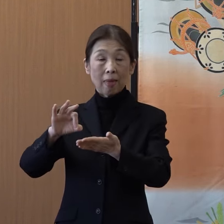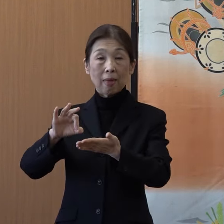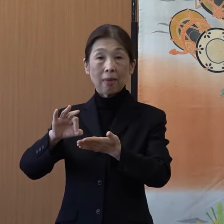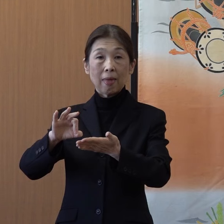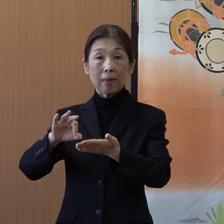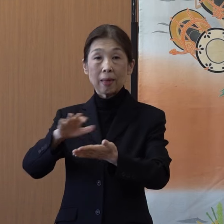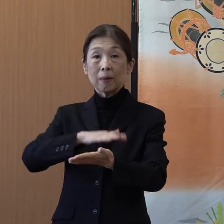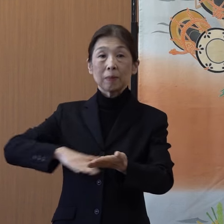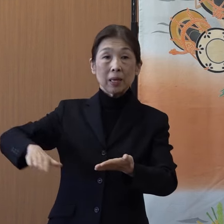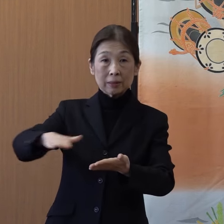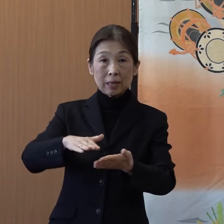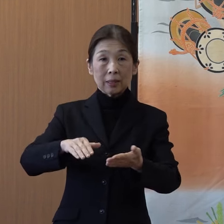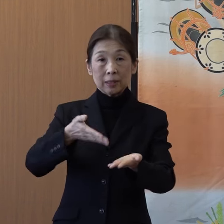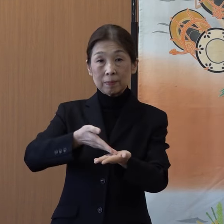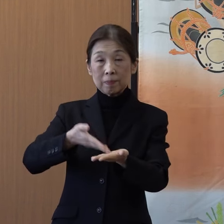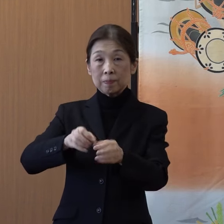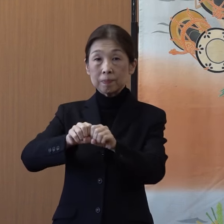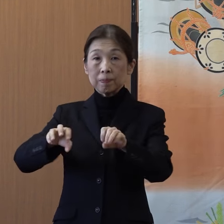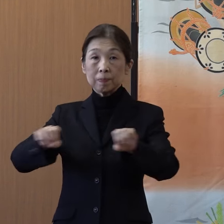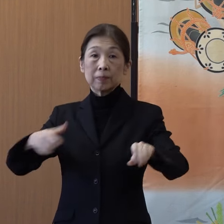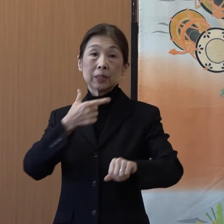周知を図ってまいります。